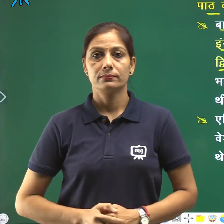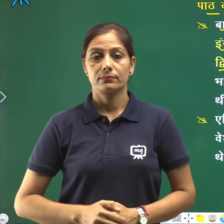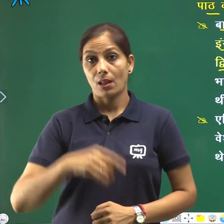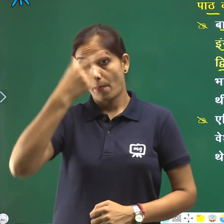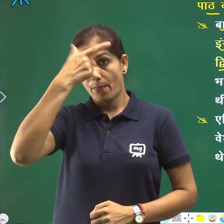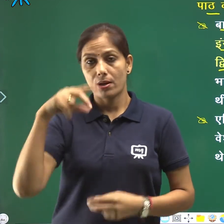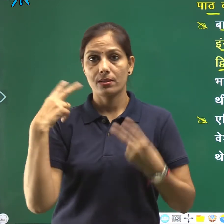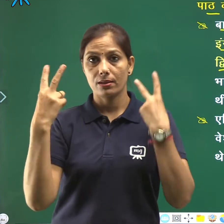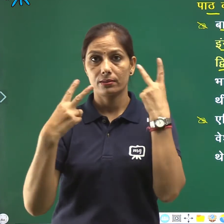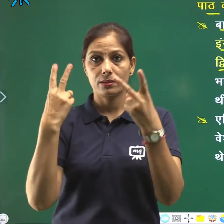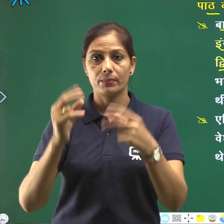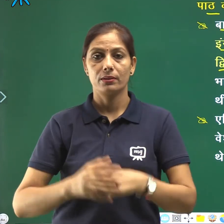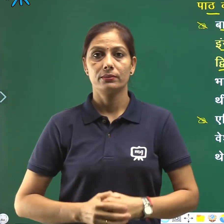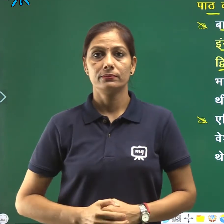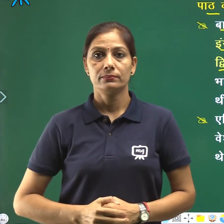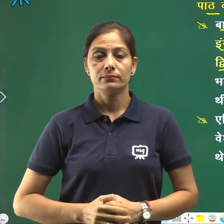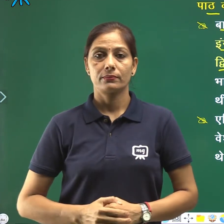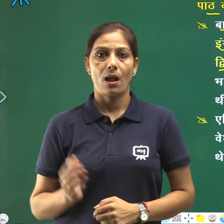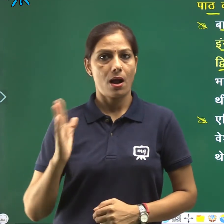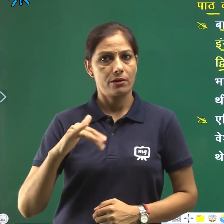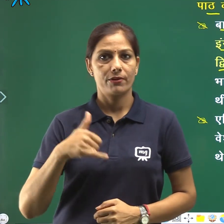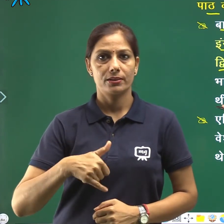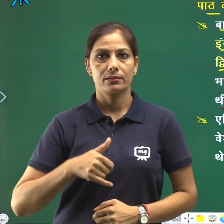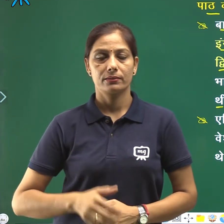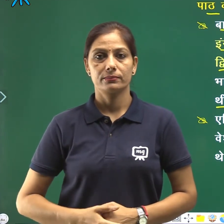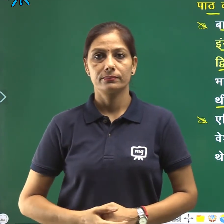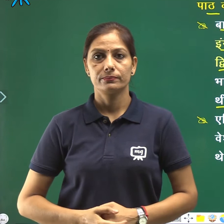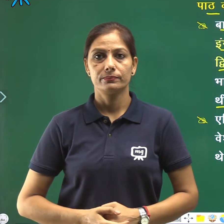भारत यात्रा पर आने वाली थी।